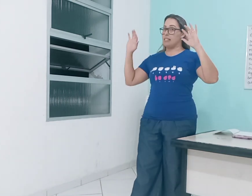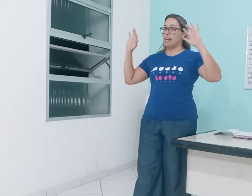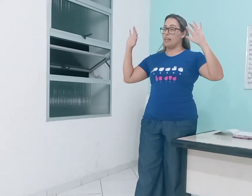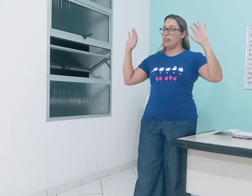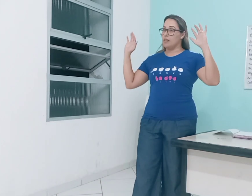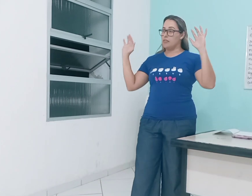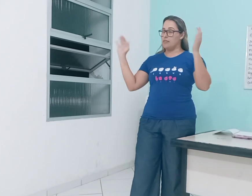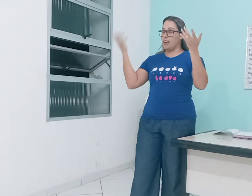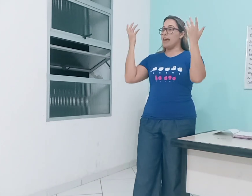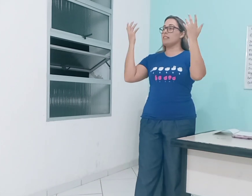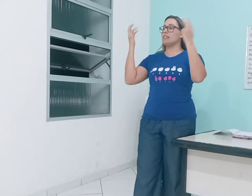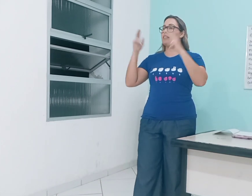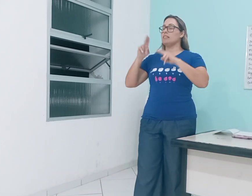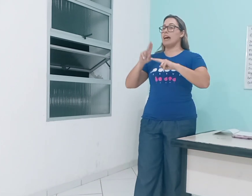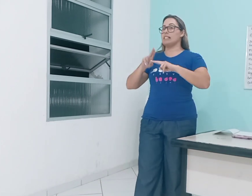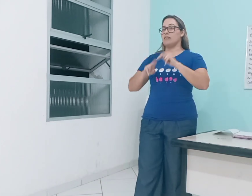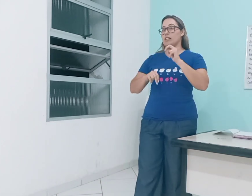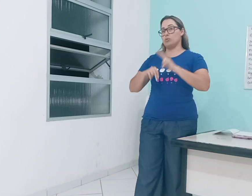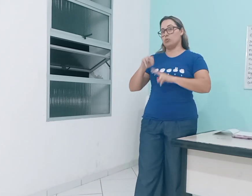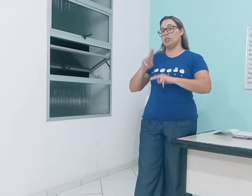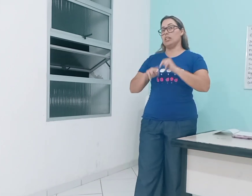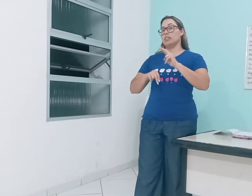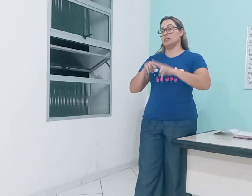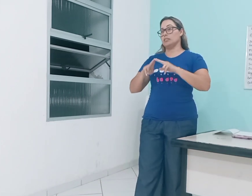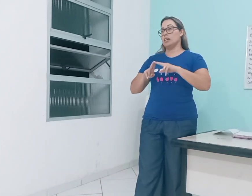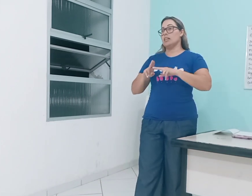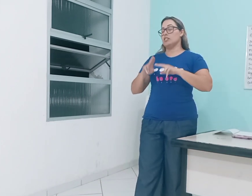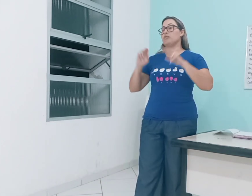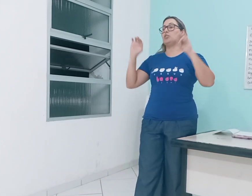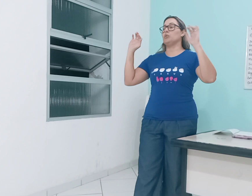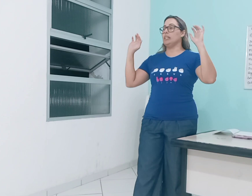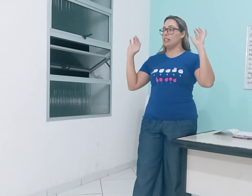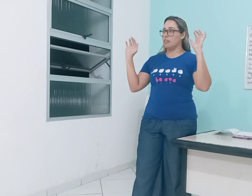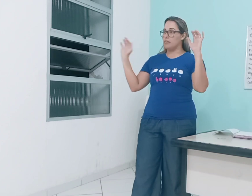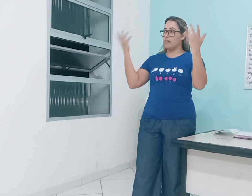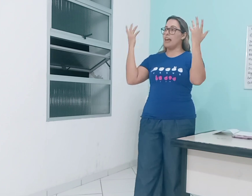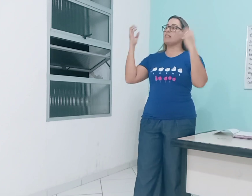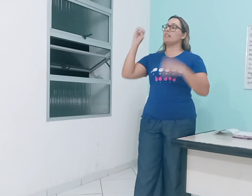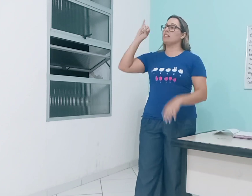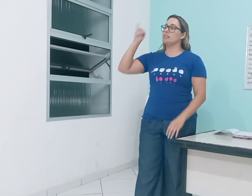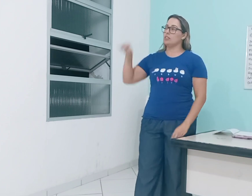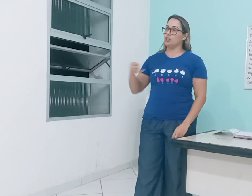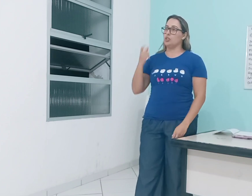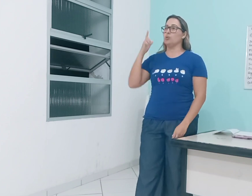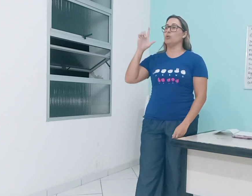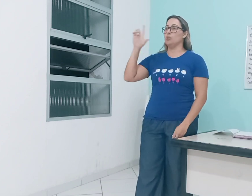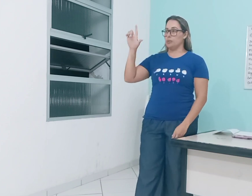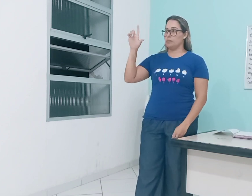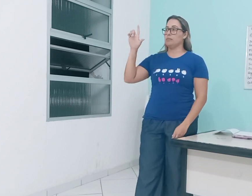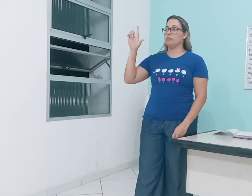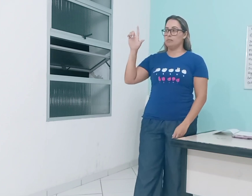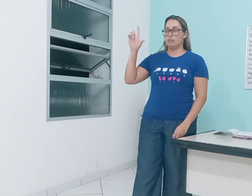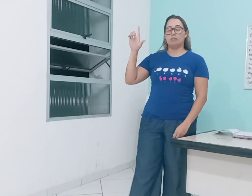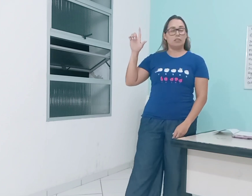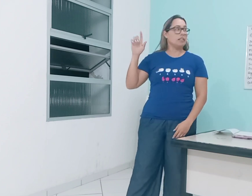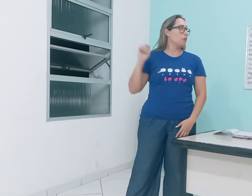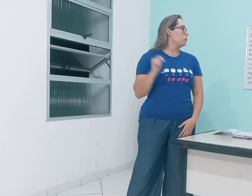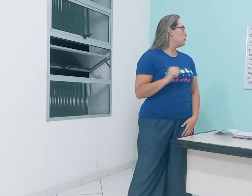fazer festa, aí você faz o junino. Se for julina, festa de julho, entendeu?